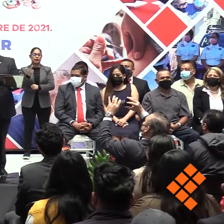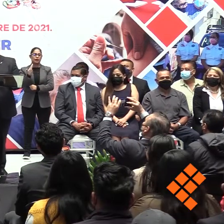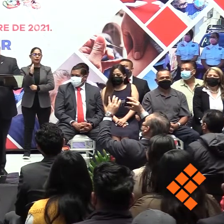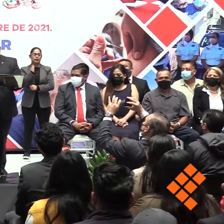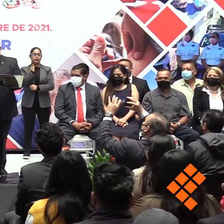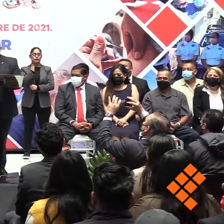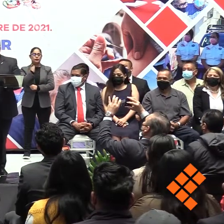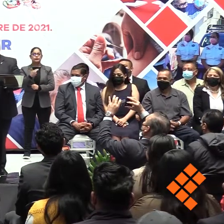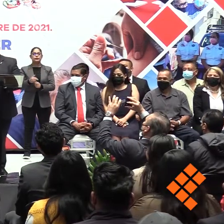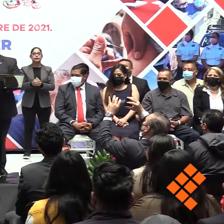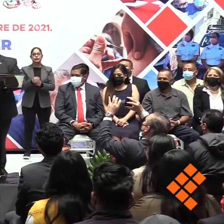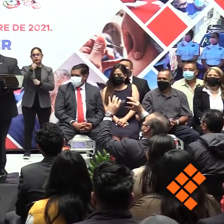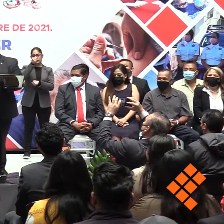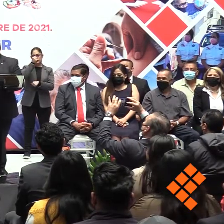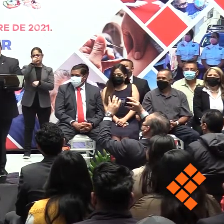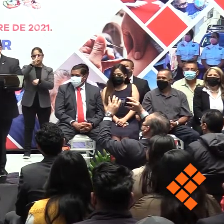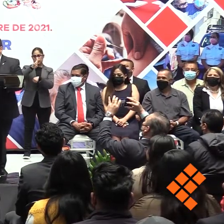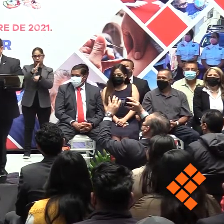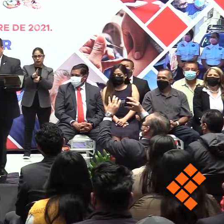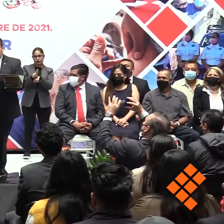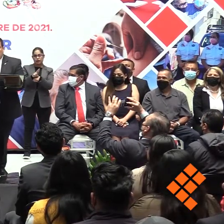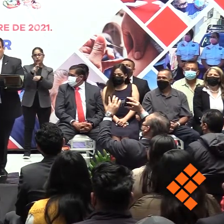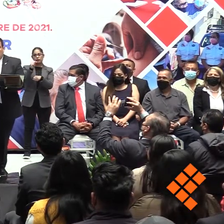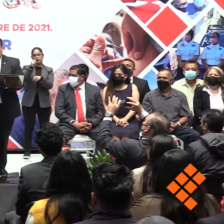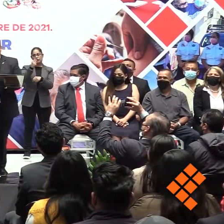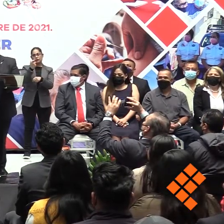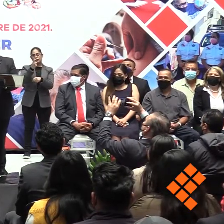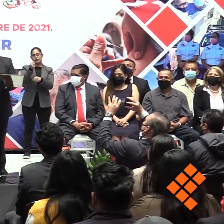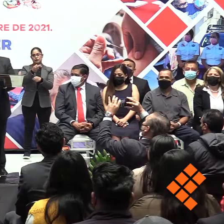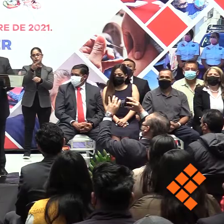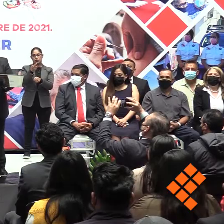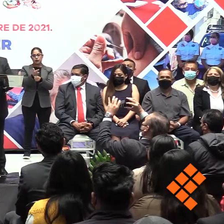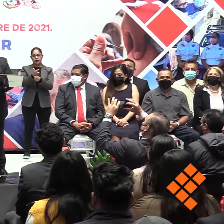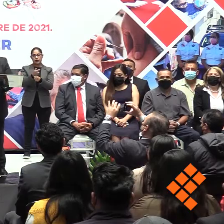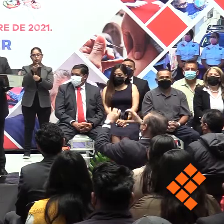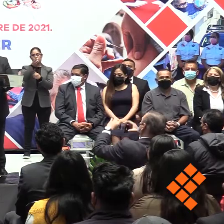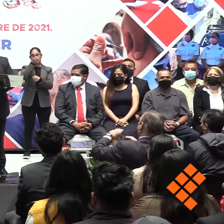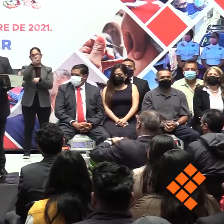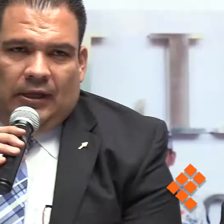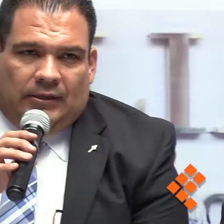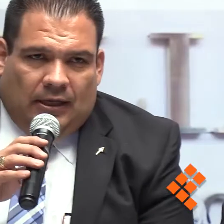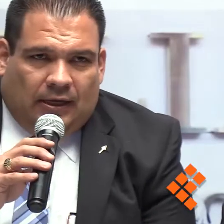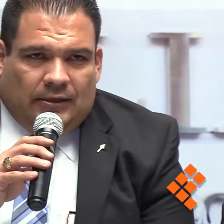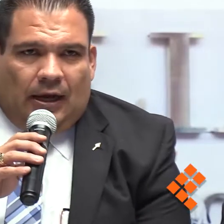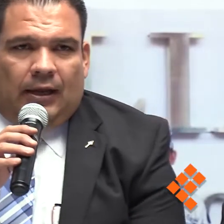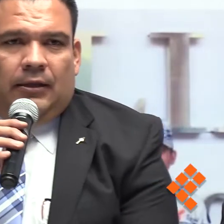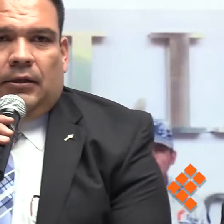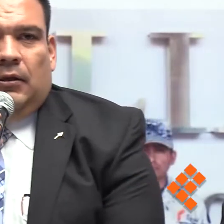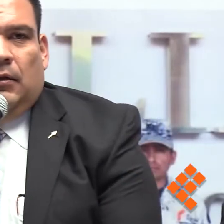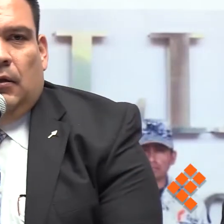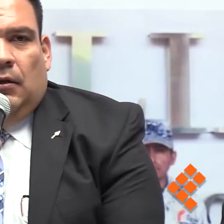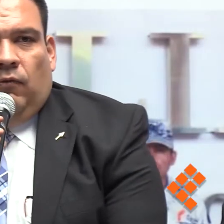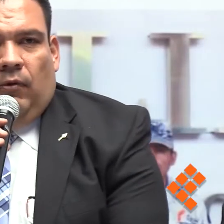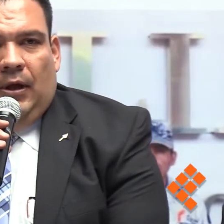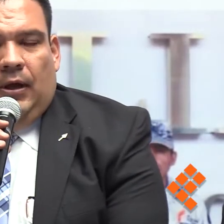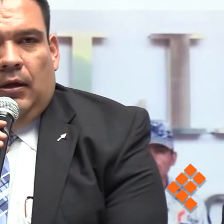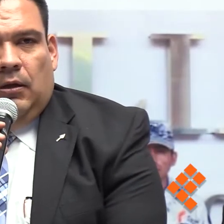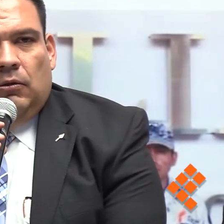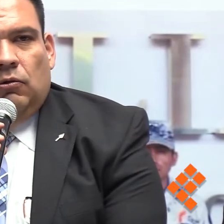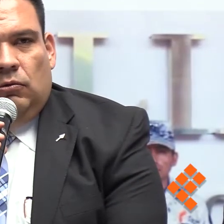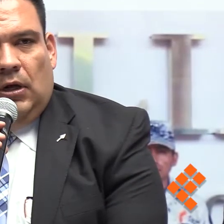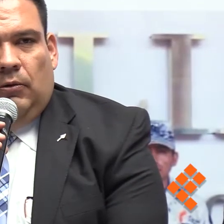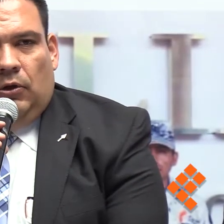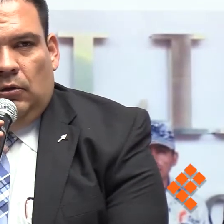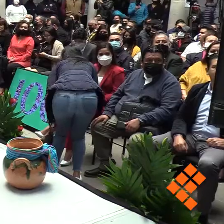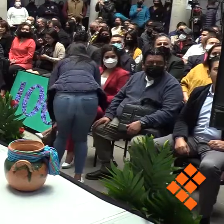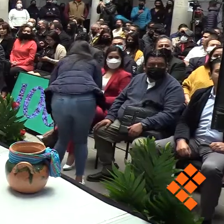Un municipio endeudado y con anomalías en obra pública es como se encontró Vladimir González, presidente municipal de Tarímbaro, a esta demarcación a